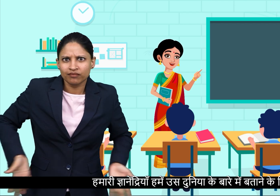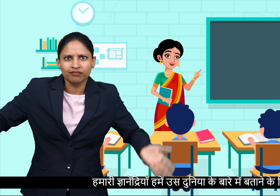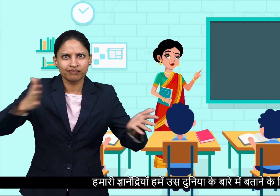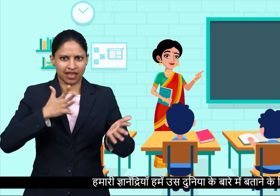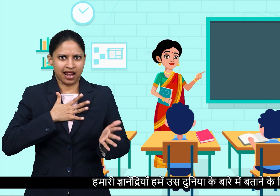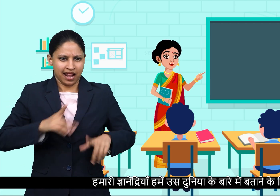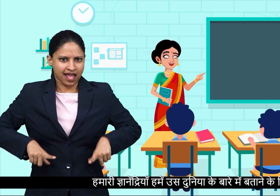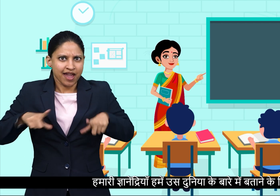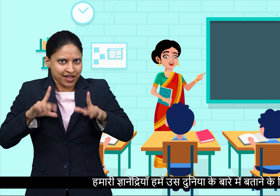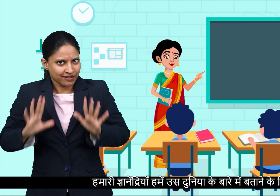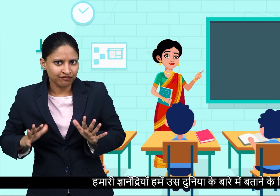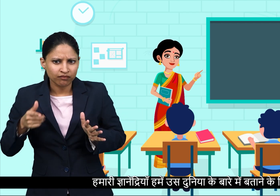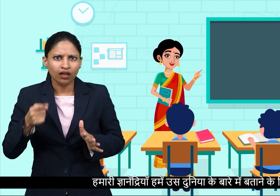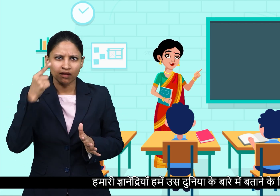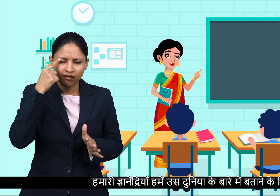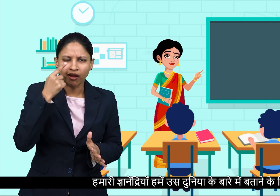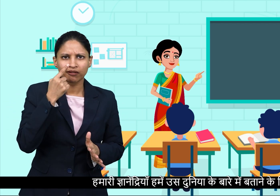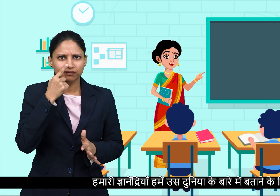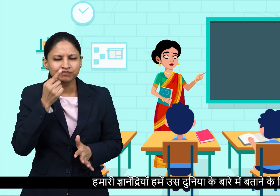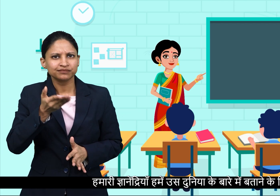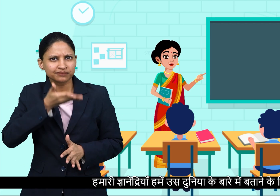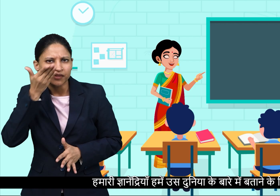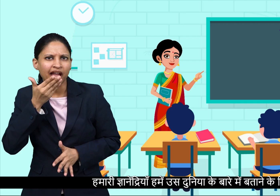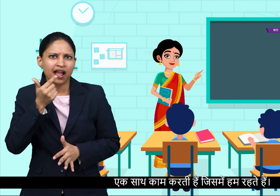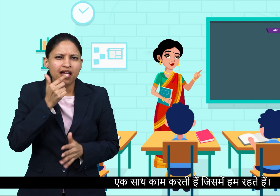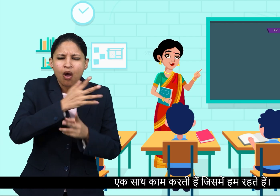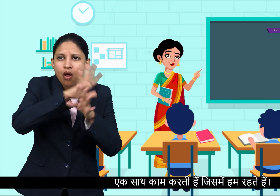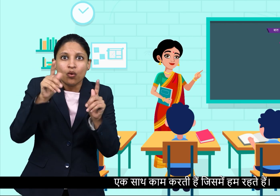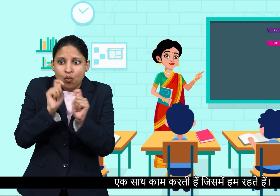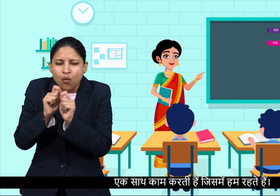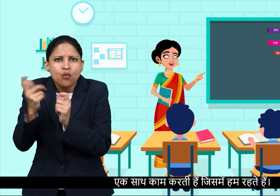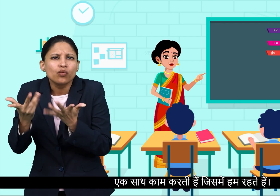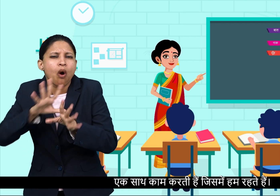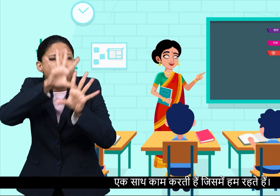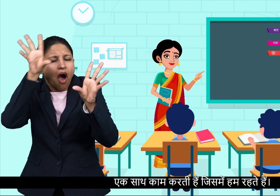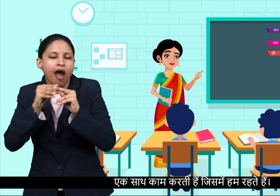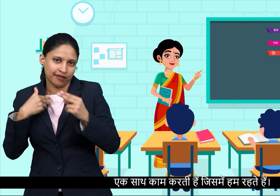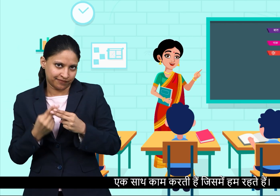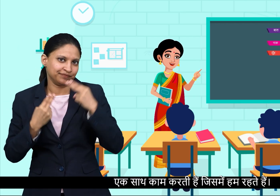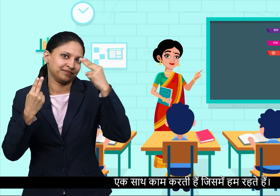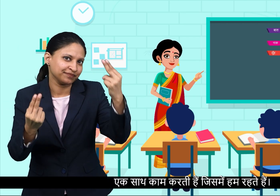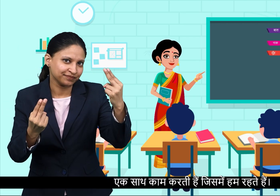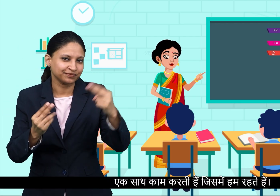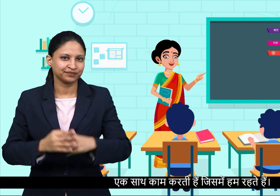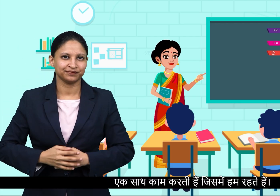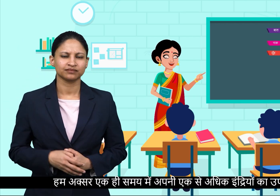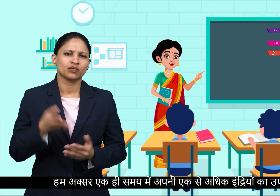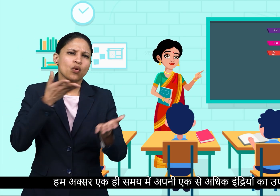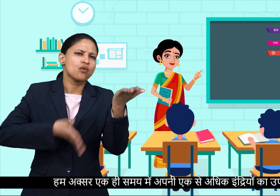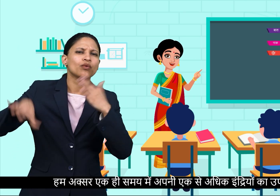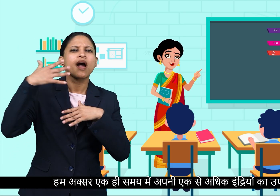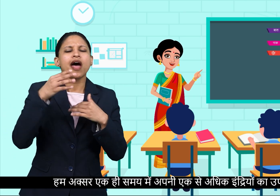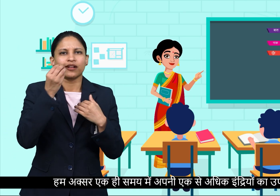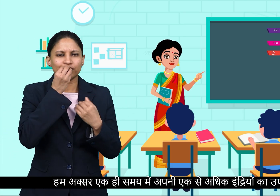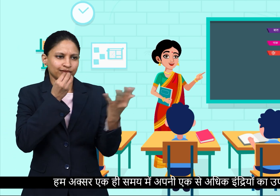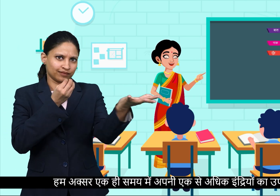हमारी ज्ञानेंद्रियां हमें उस दुनिया के बारे में बताने के लिए एक साथ काम करती है जिसमें हम रहते हैं। हम